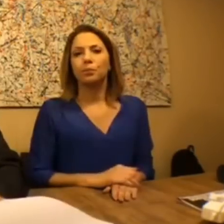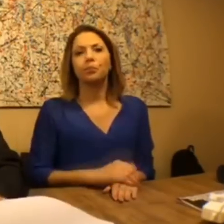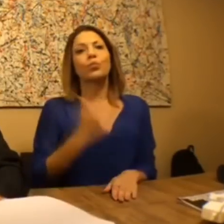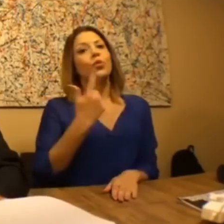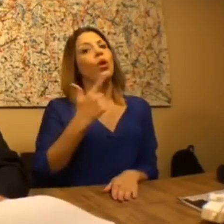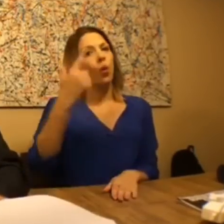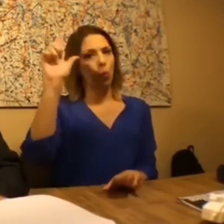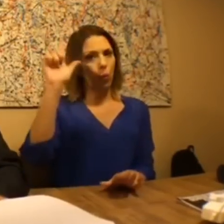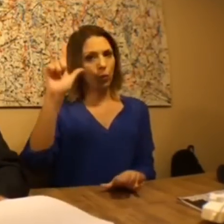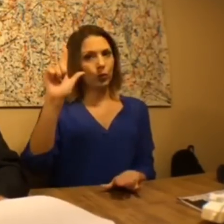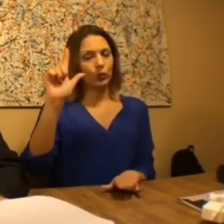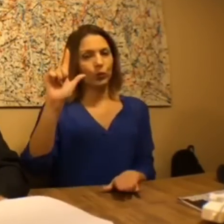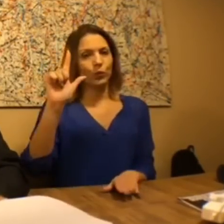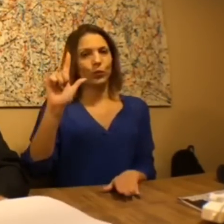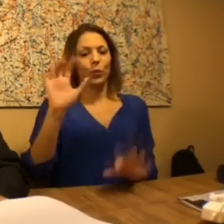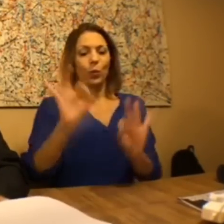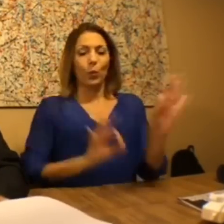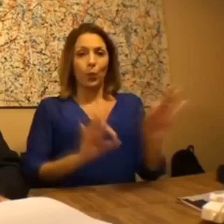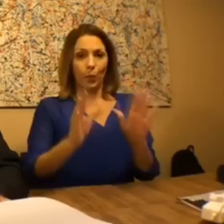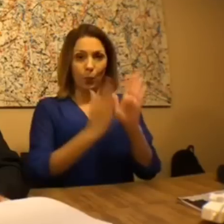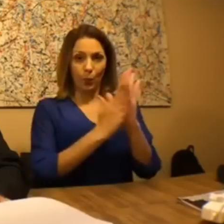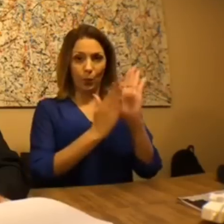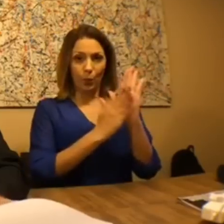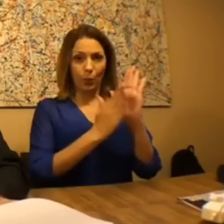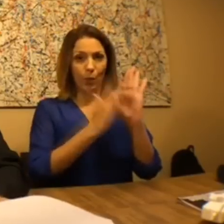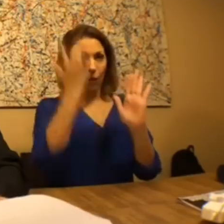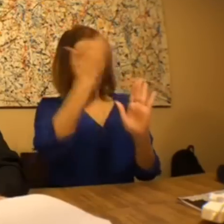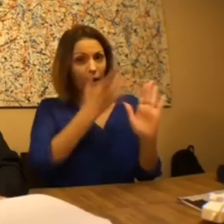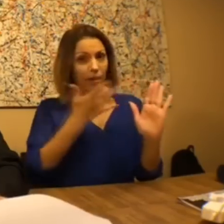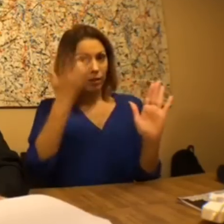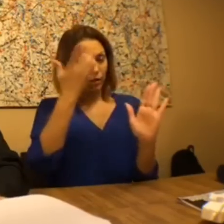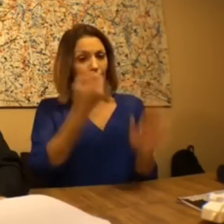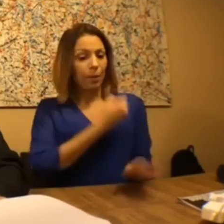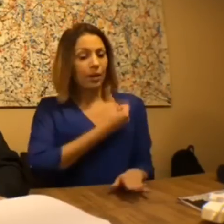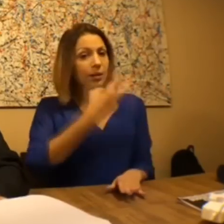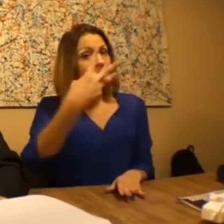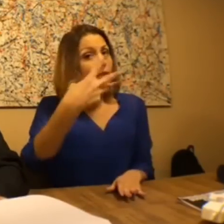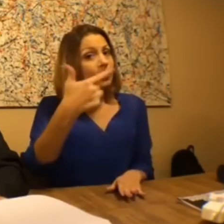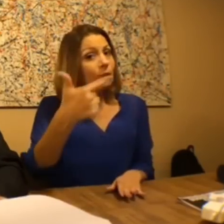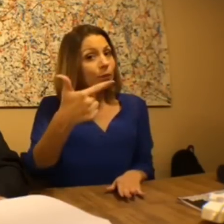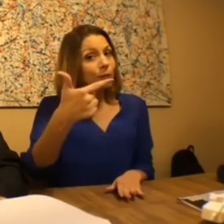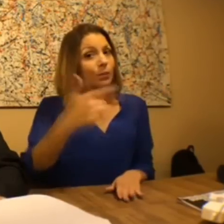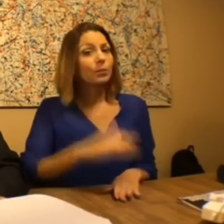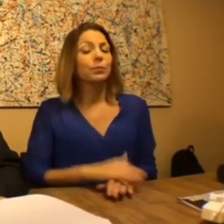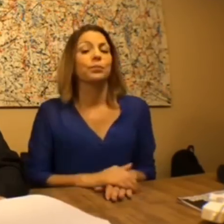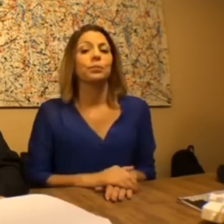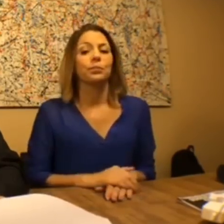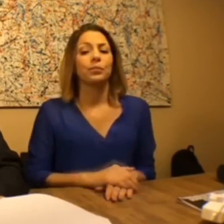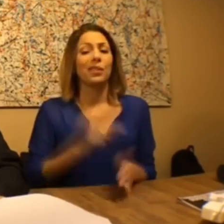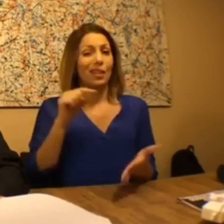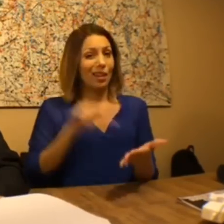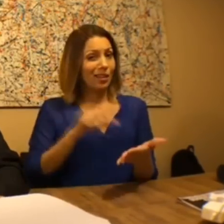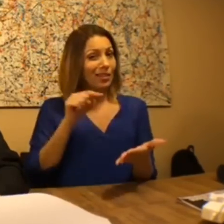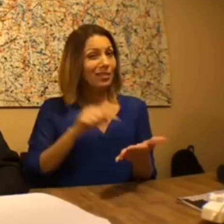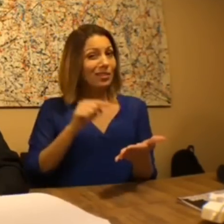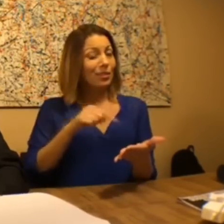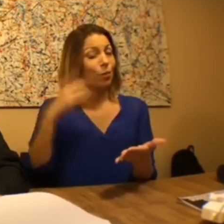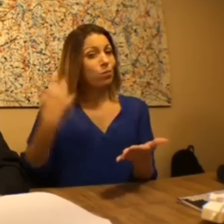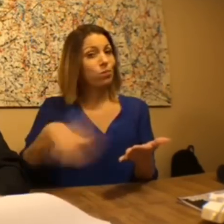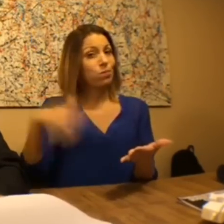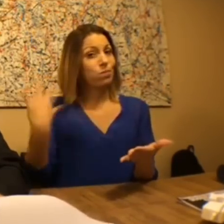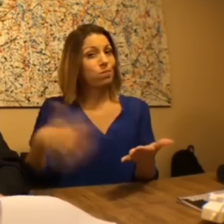outra proposta aqui do plano de governo do senhor Haddad. Página 32. Essa aqui também é de